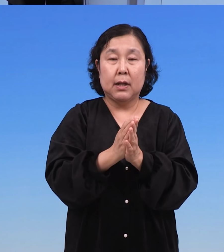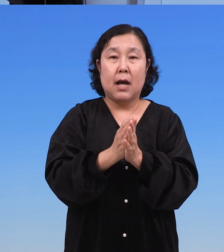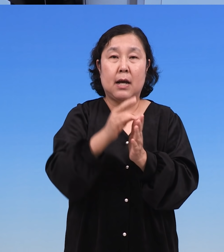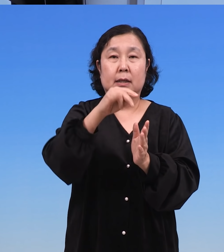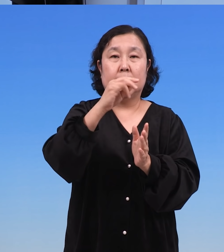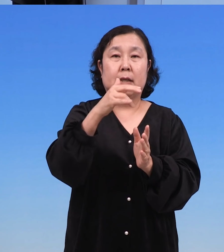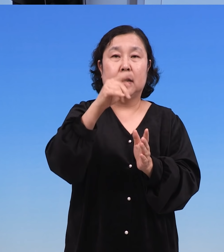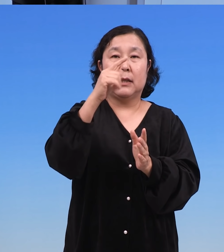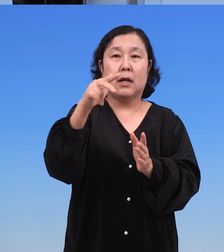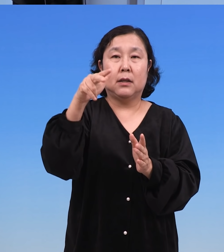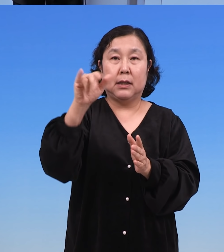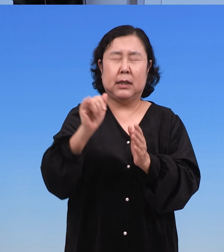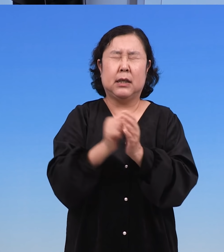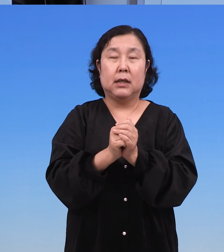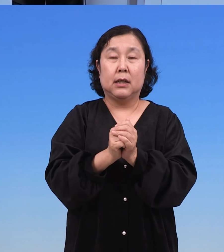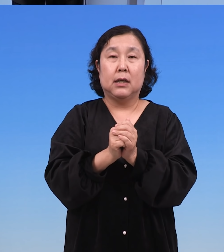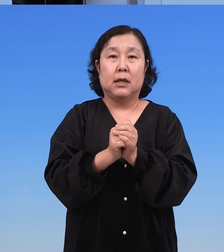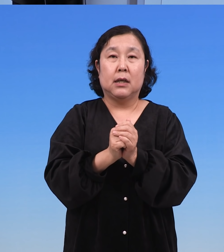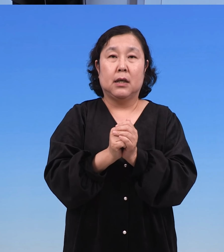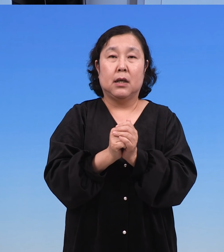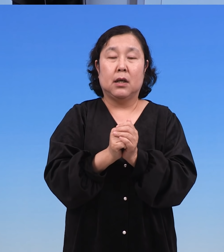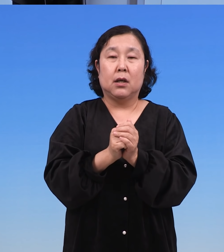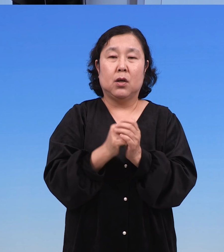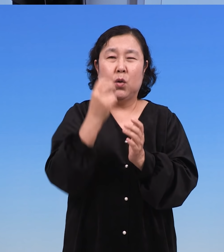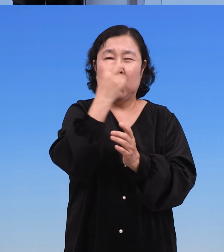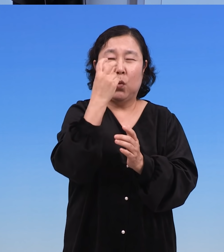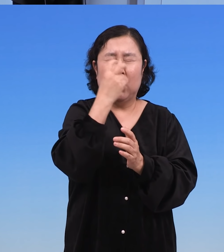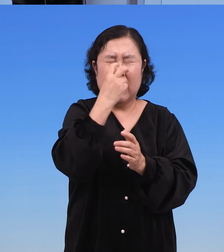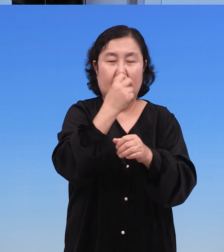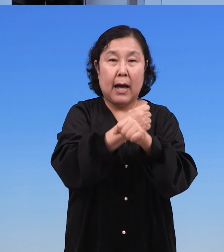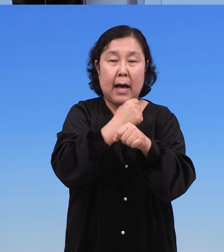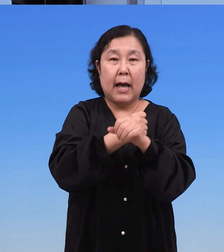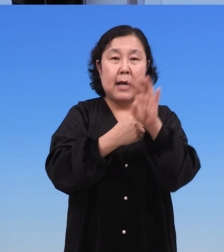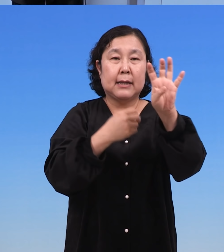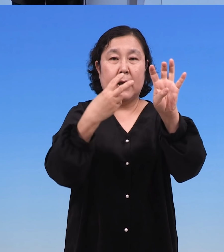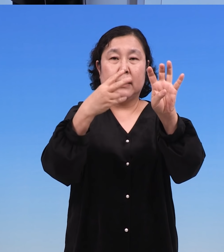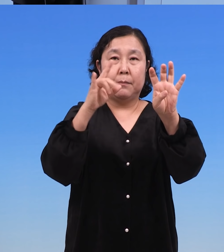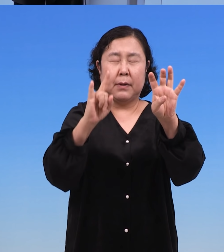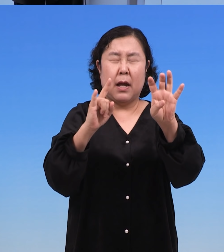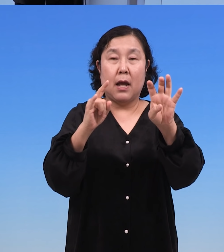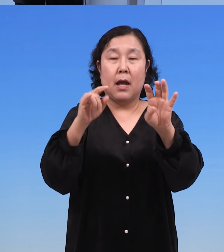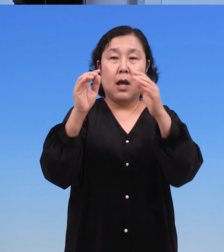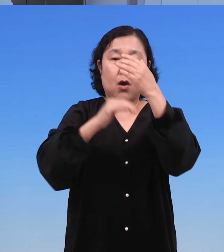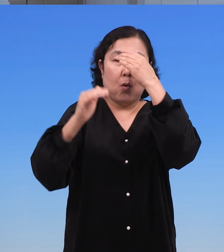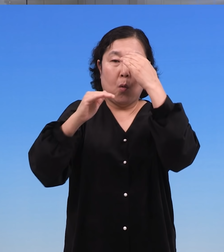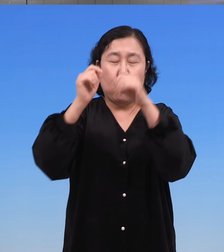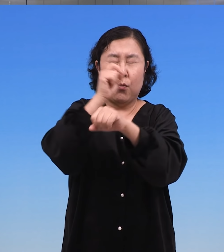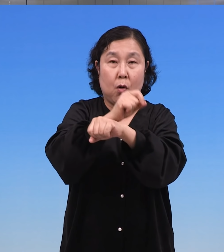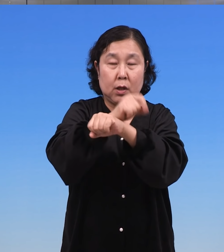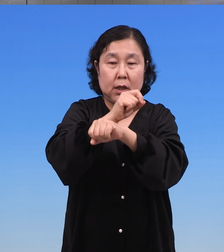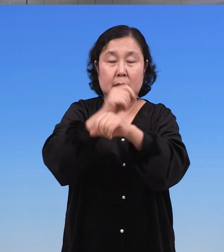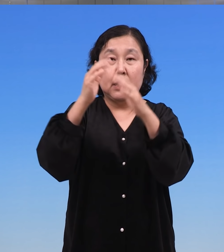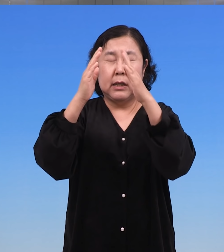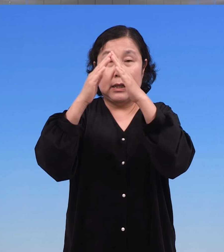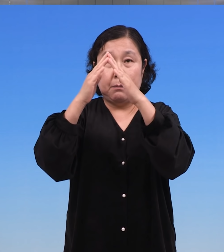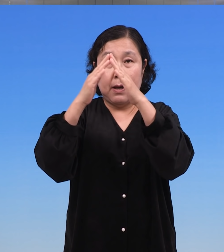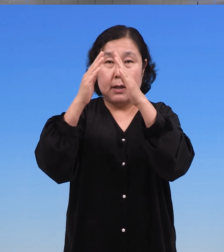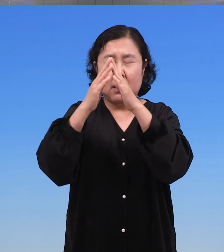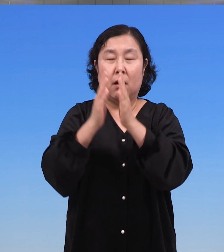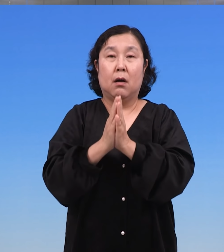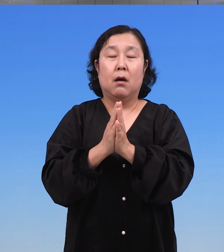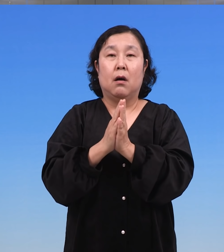신천지 전수조사, 야근한 40대 전주시 공무원 자택에서 숨진 채 발견. 저는 이 한